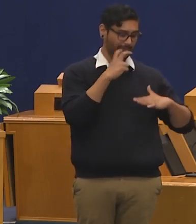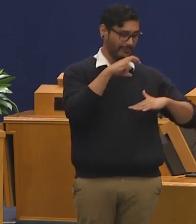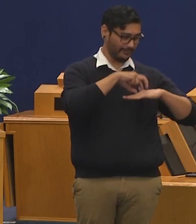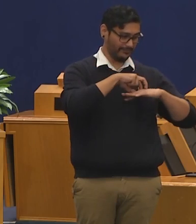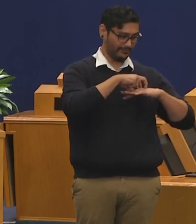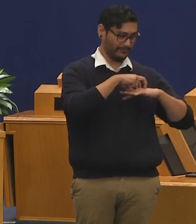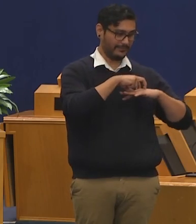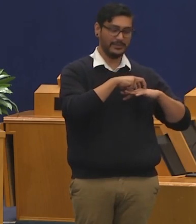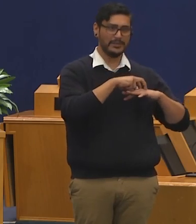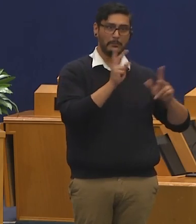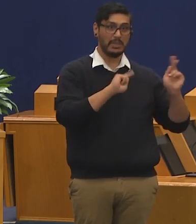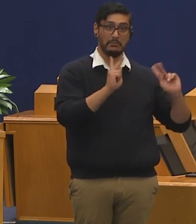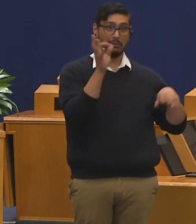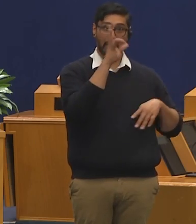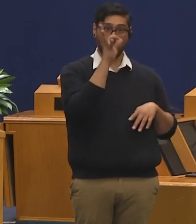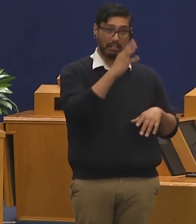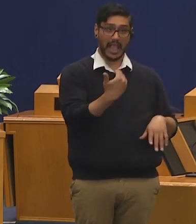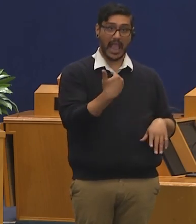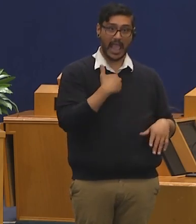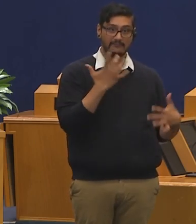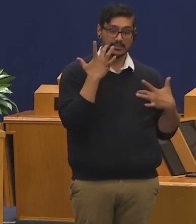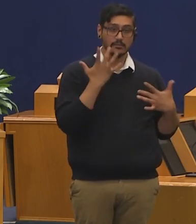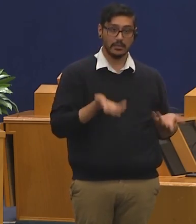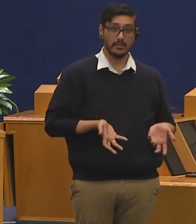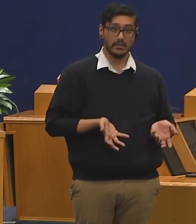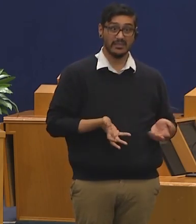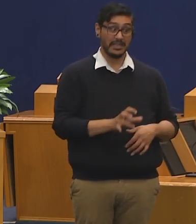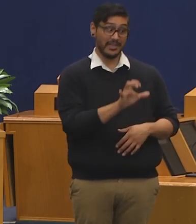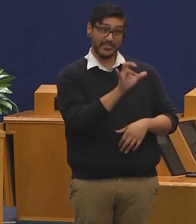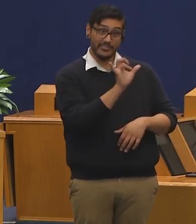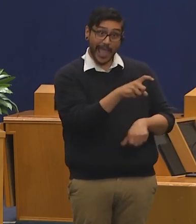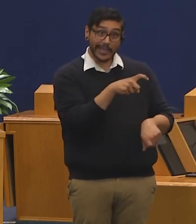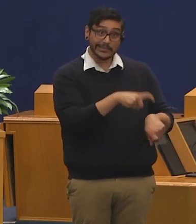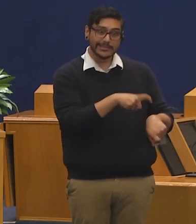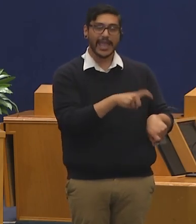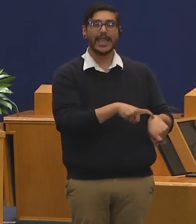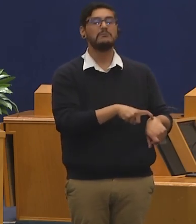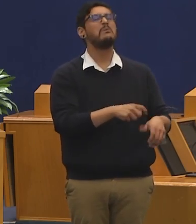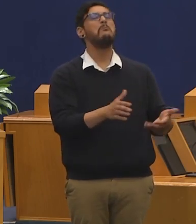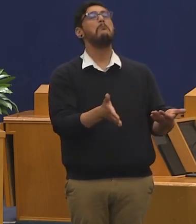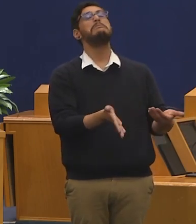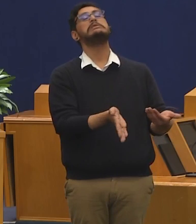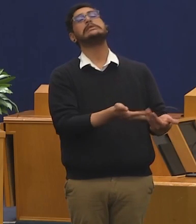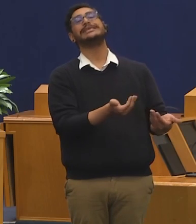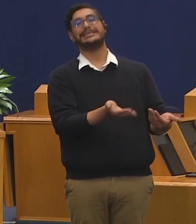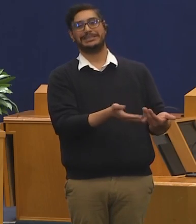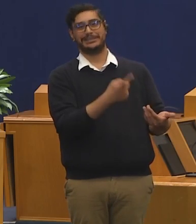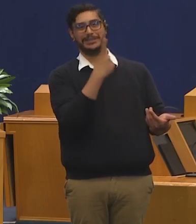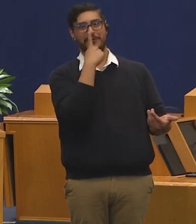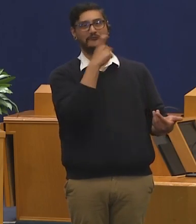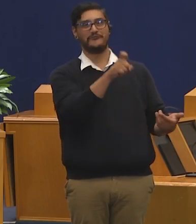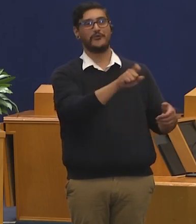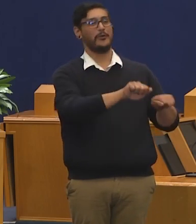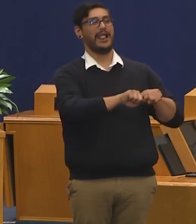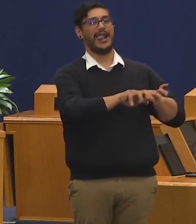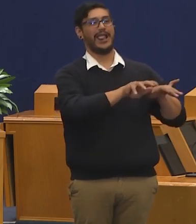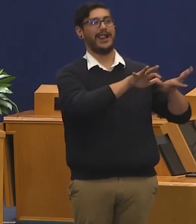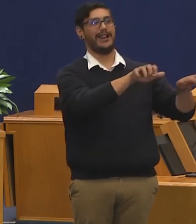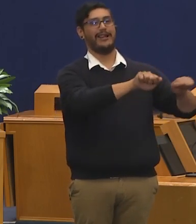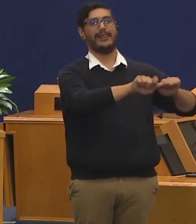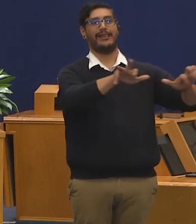coronavirus, es un tiempo cuando es fácil pasarlo a otra persona. Y es la